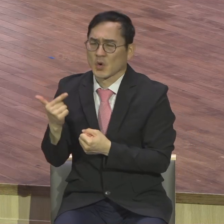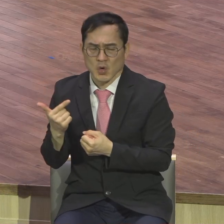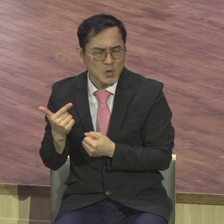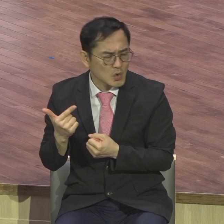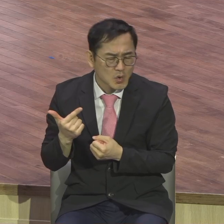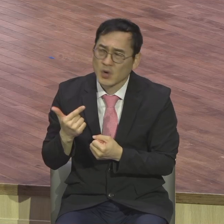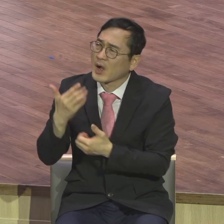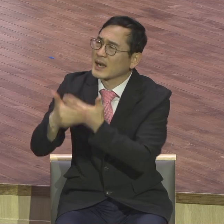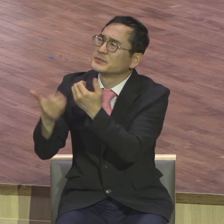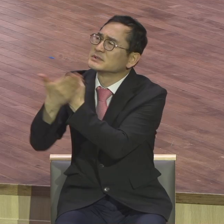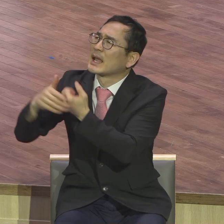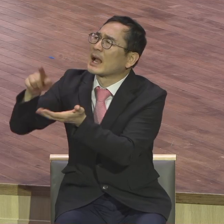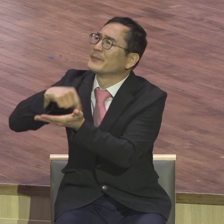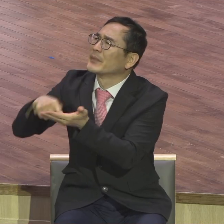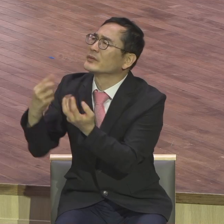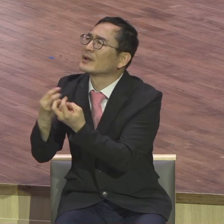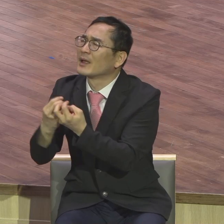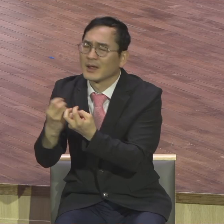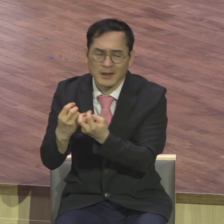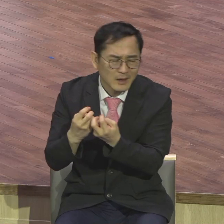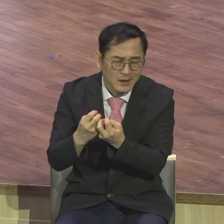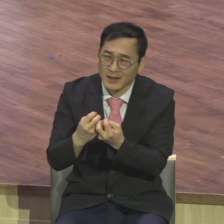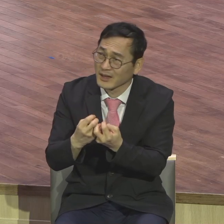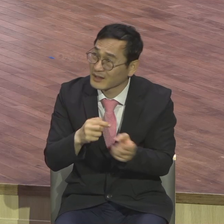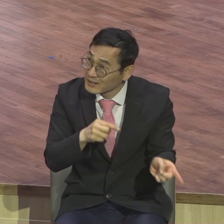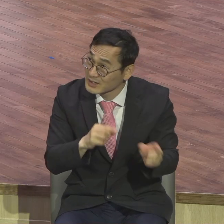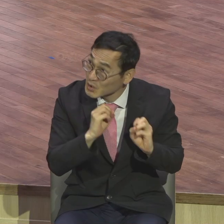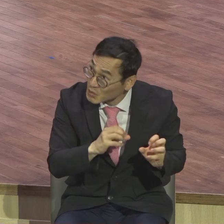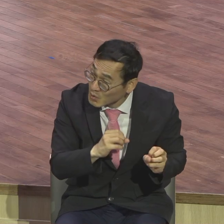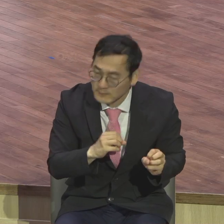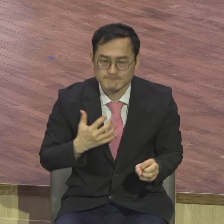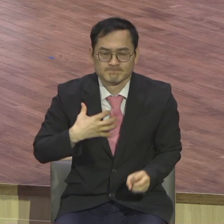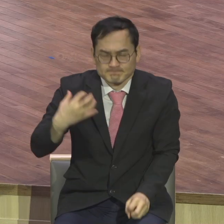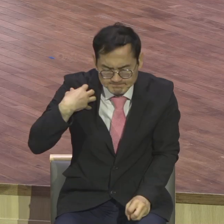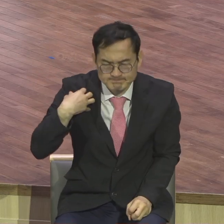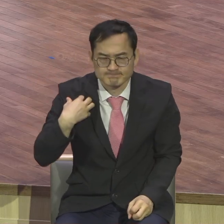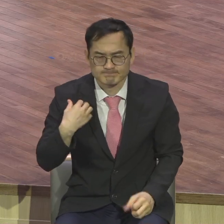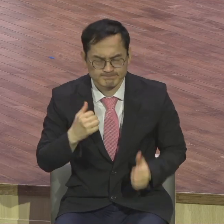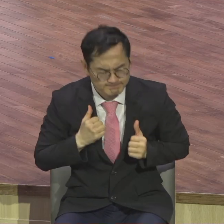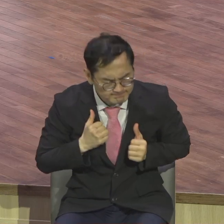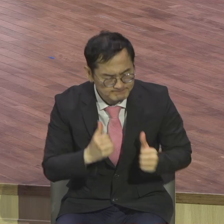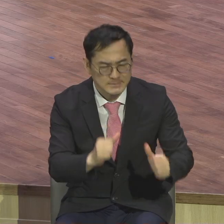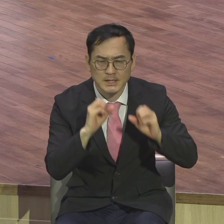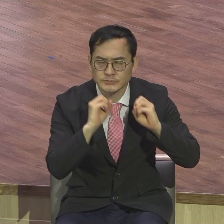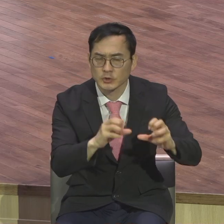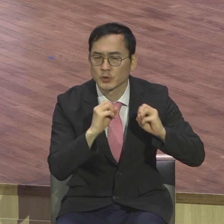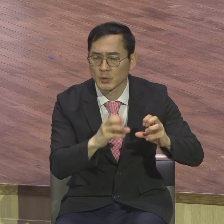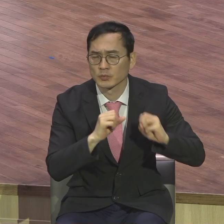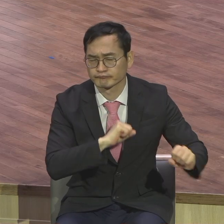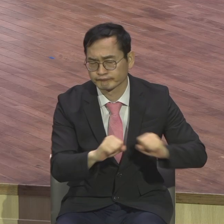생명구원을 위한 전도 성도예요. 이런 헌신을 통해서